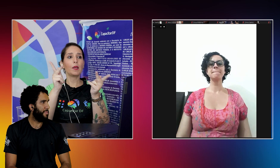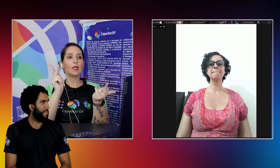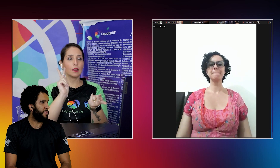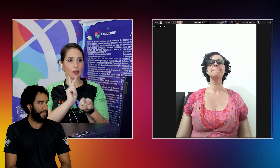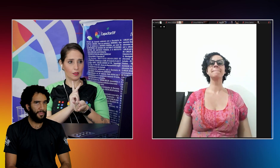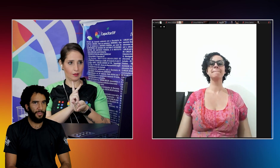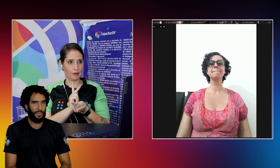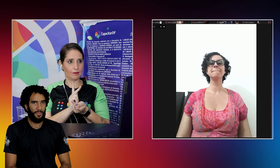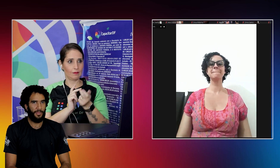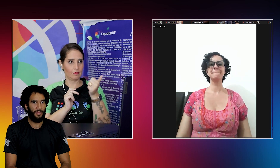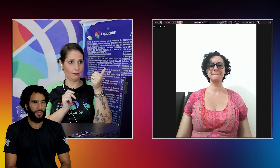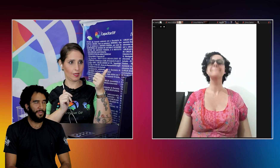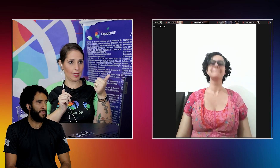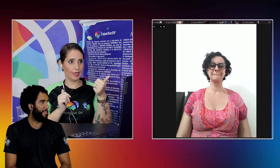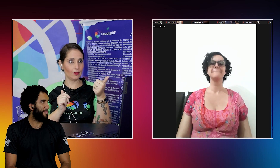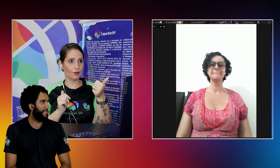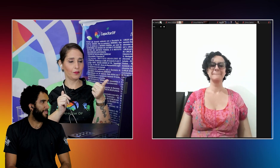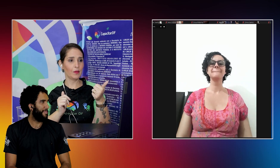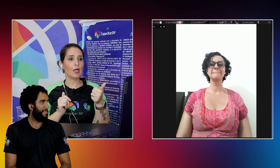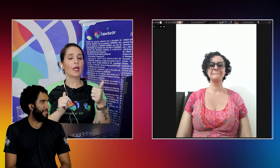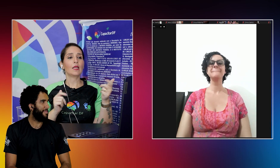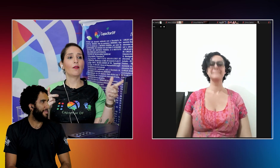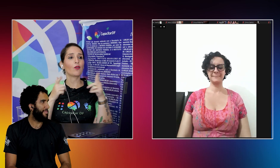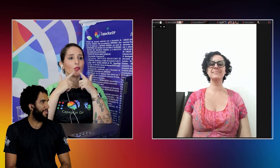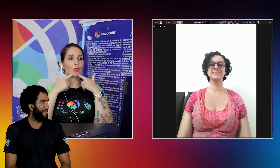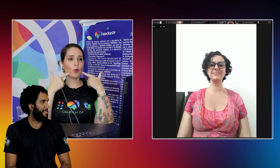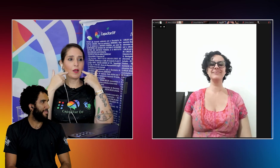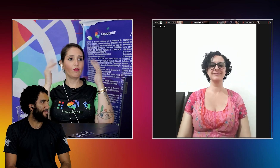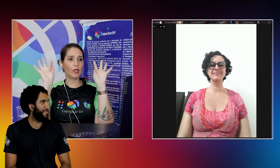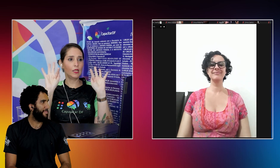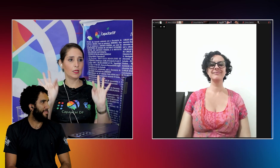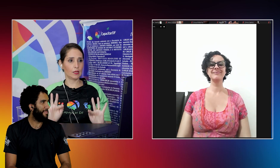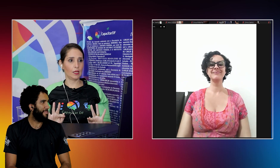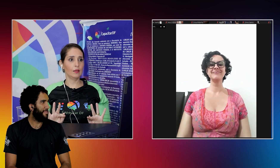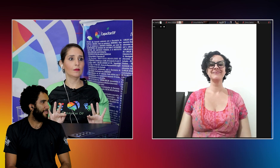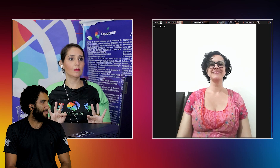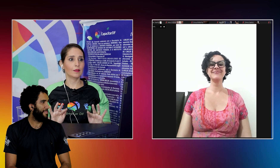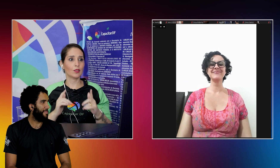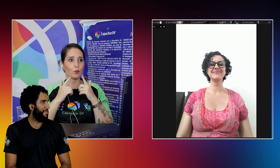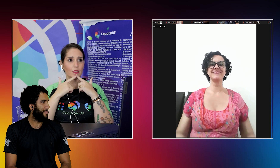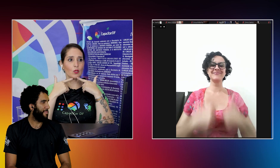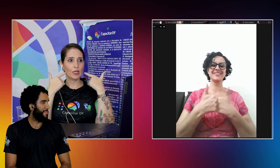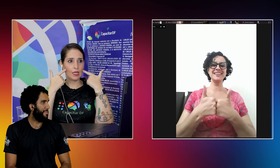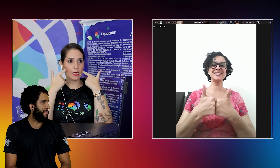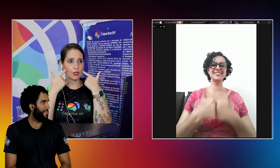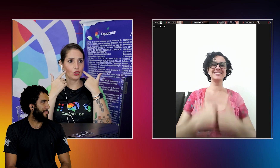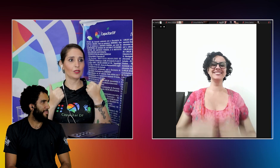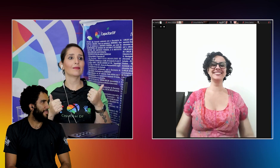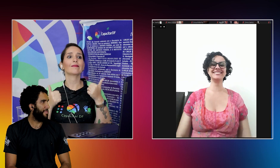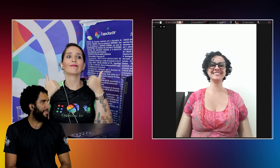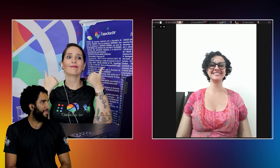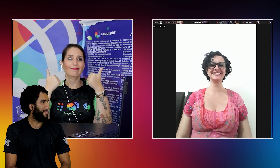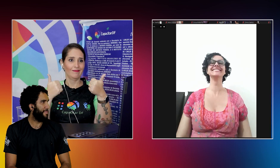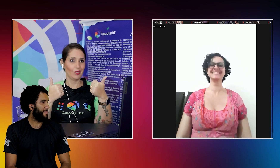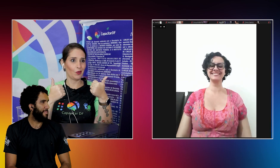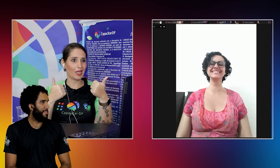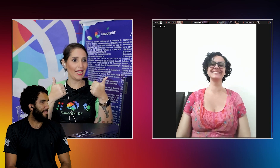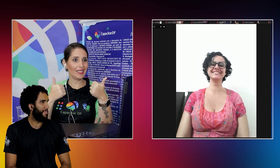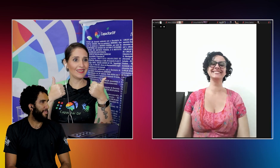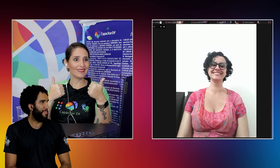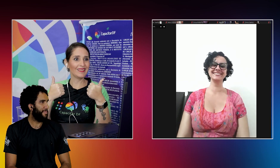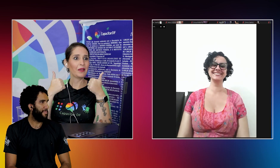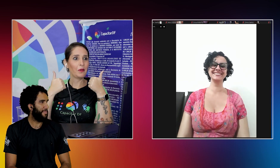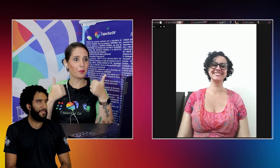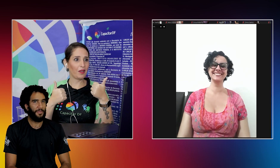uma pizza. Certo? E ele ficou super feliz, né? Super sorridente.